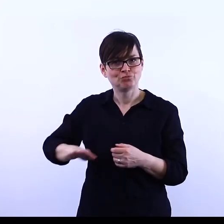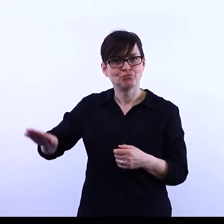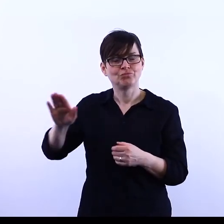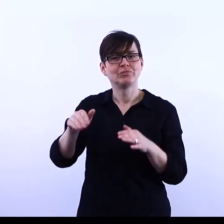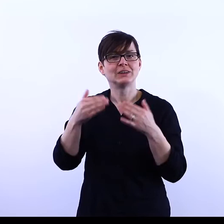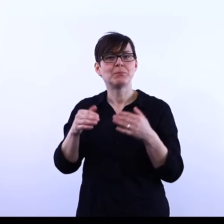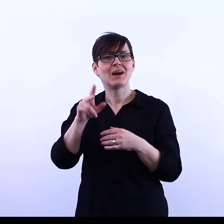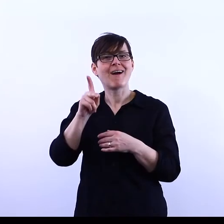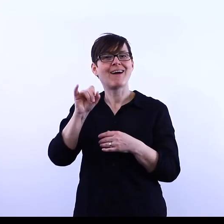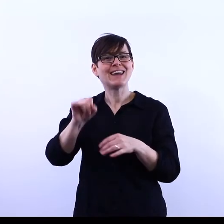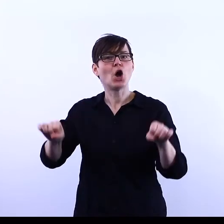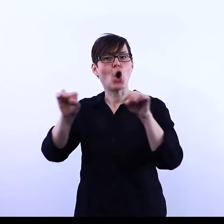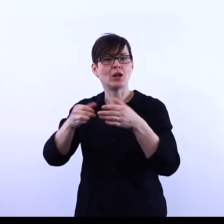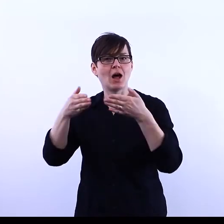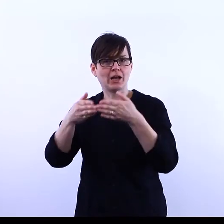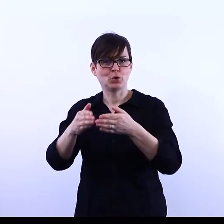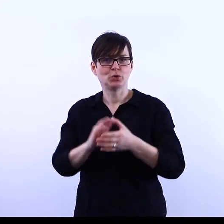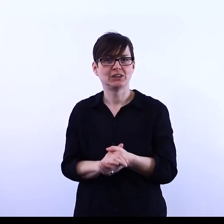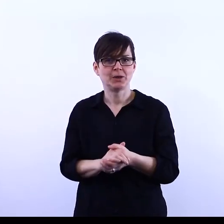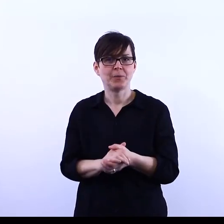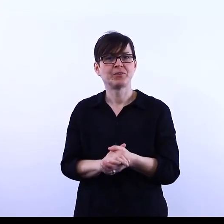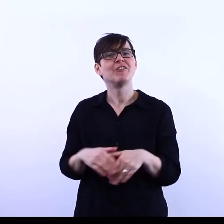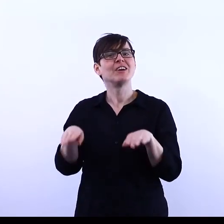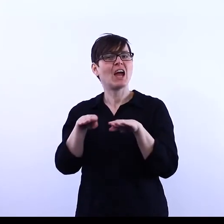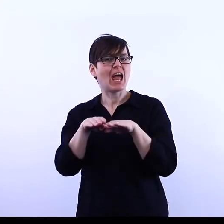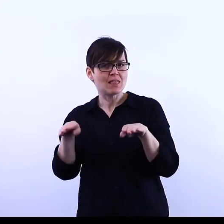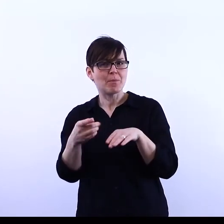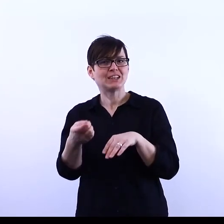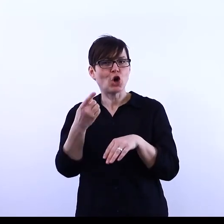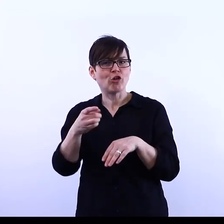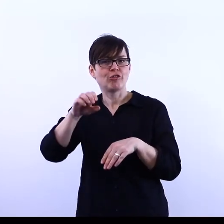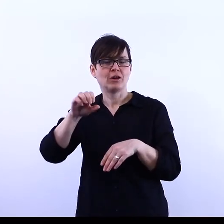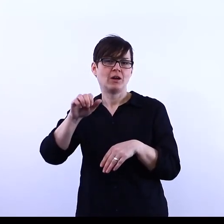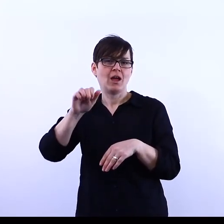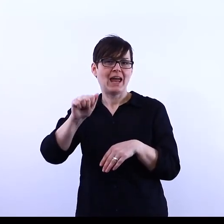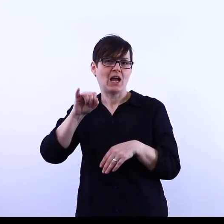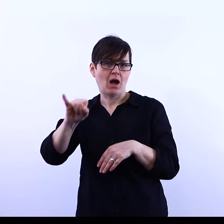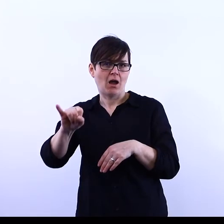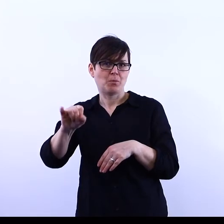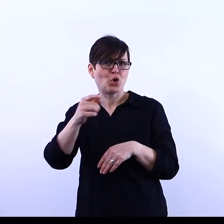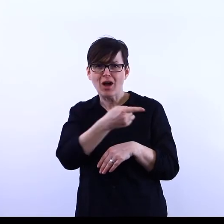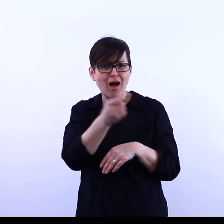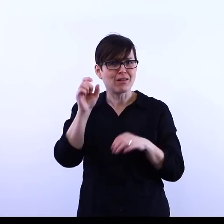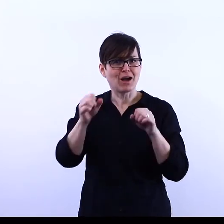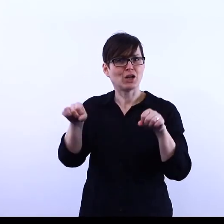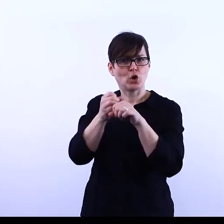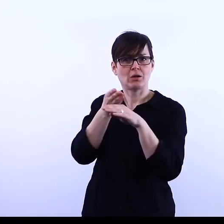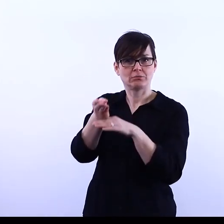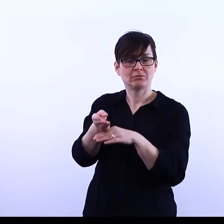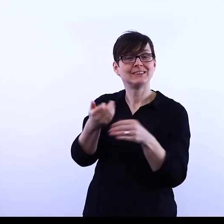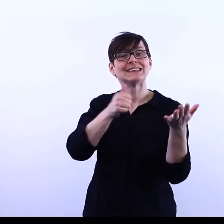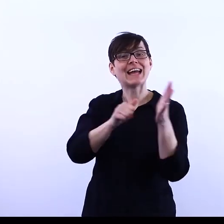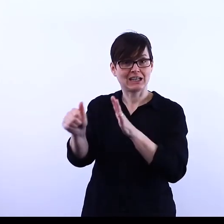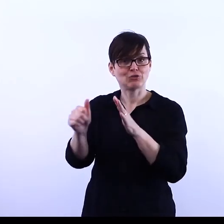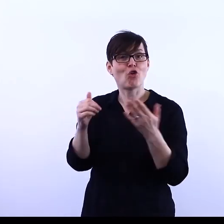-Online-Kurs entstanden, der heißt Elements of AI, den jede und jeder besuchen kann online. Der dauert sechs Wochen und